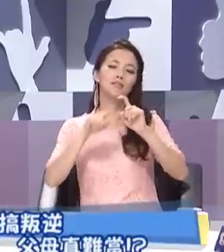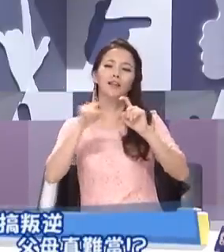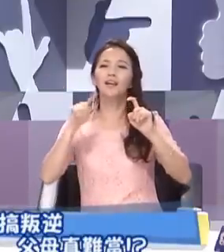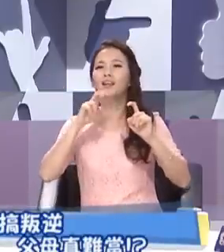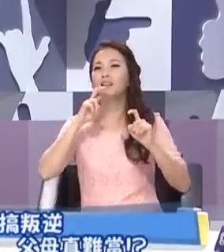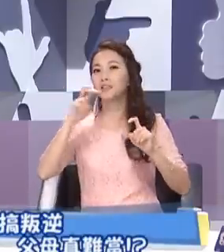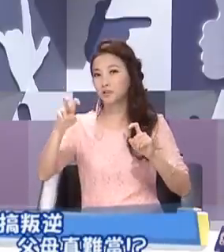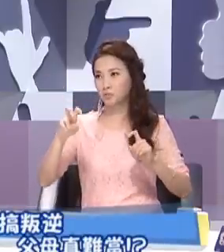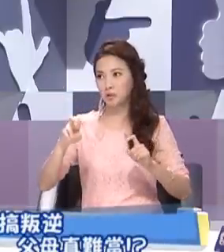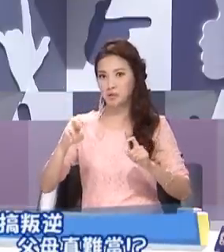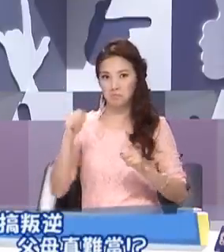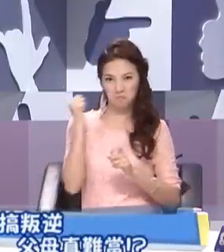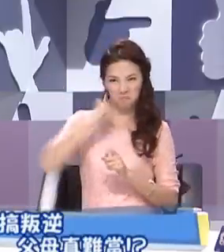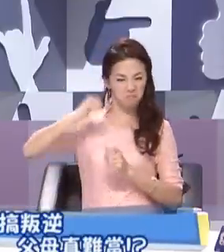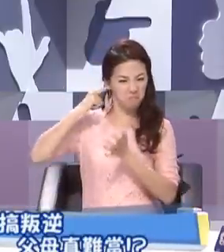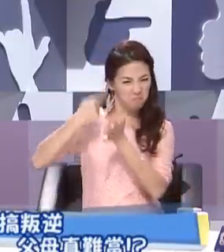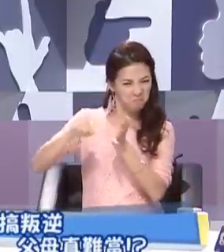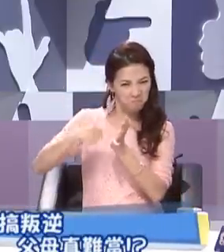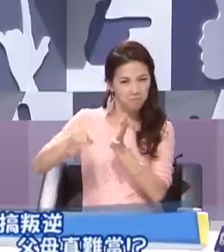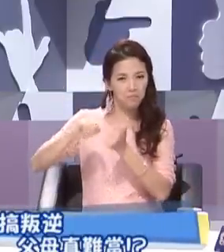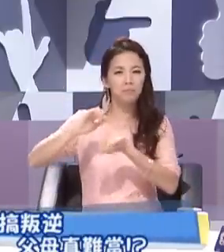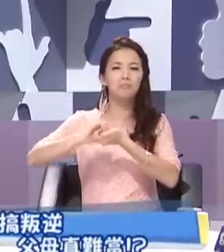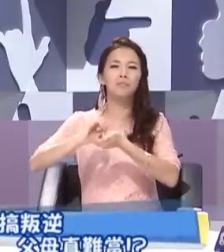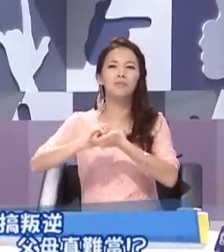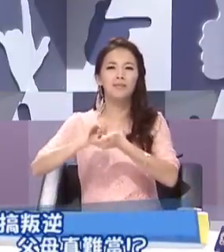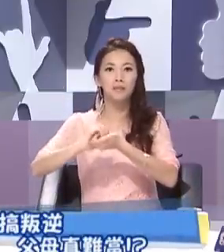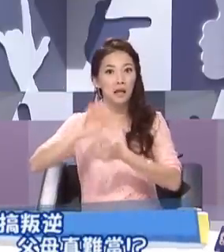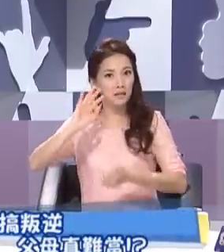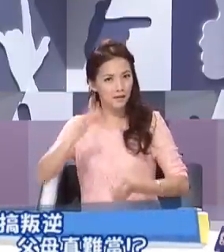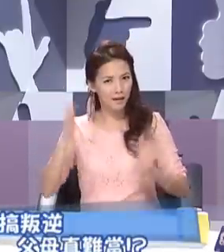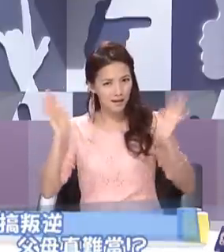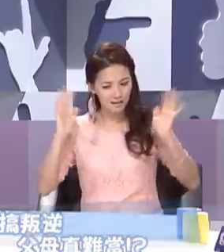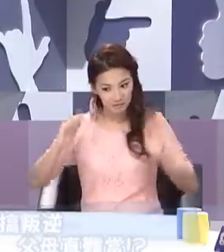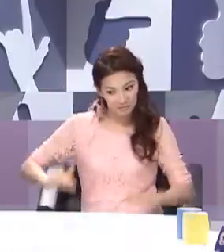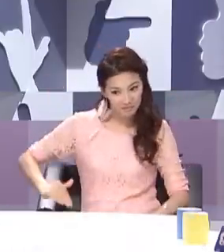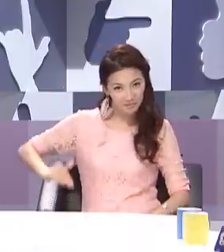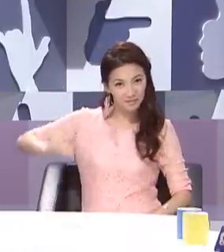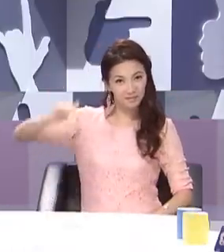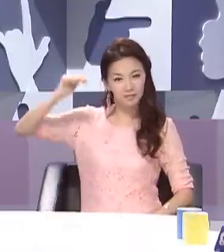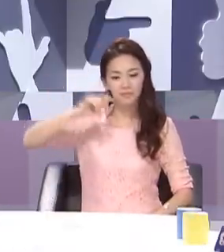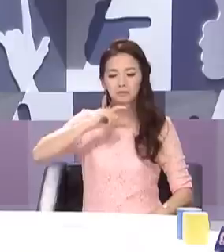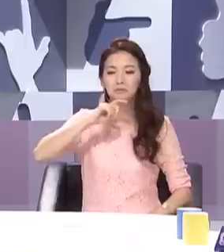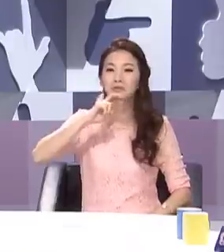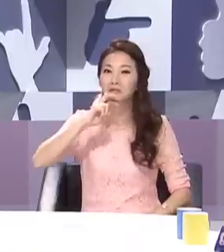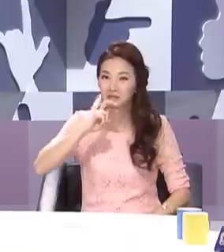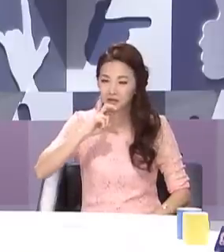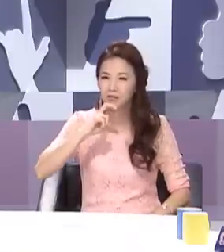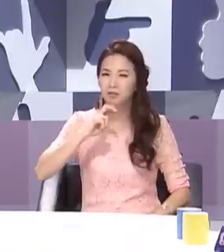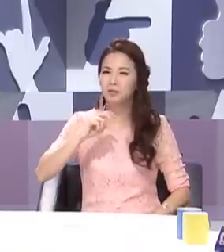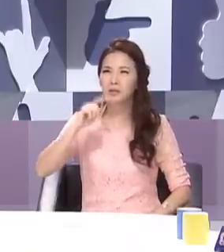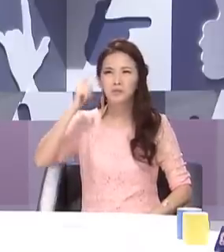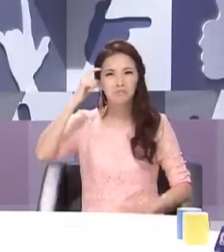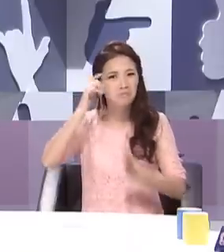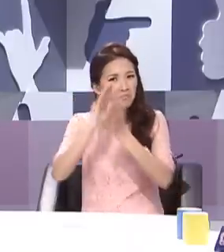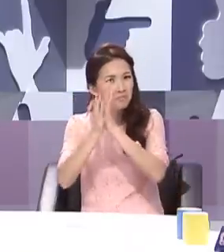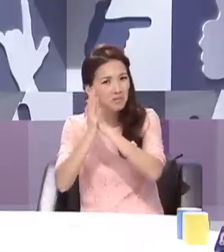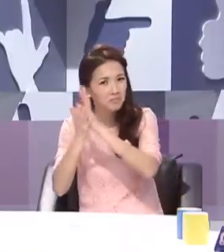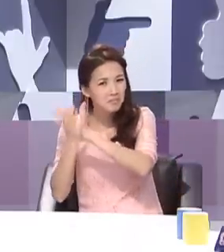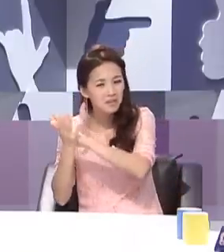子都会变得叛逆，但是呢，我觉得一个孩子从童年进到青春期，肯定会